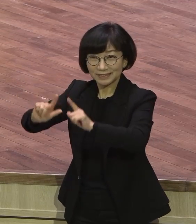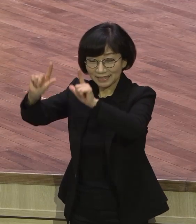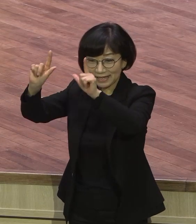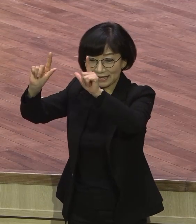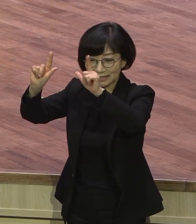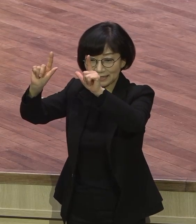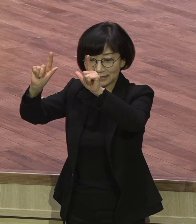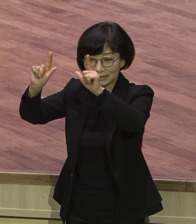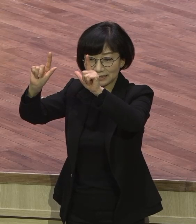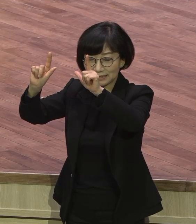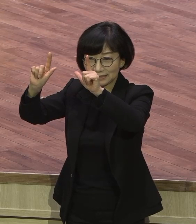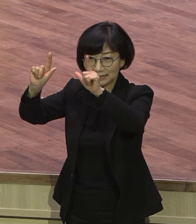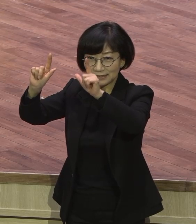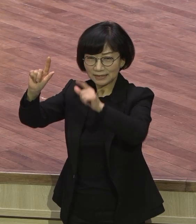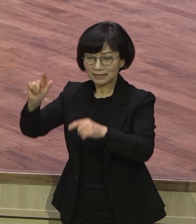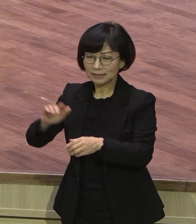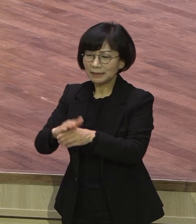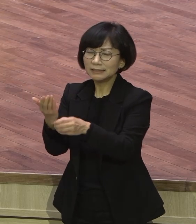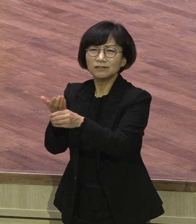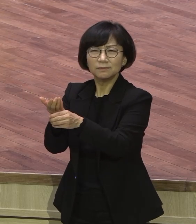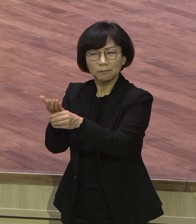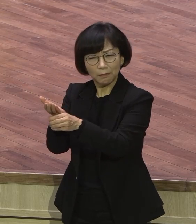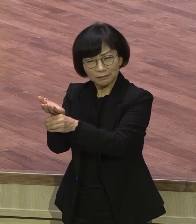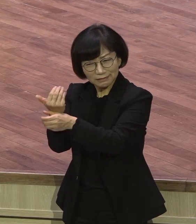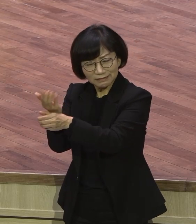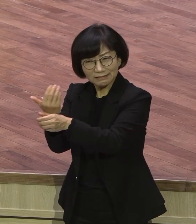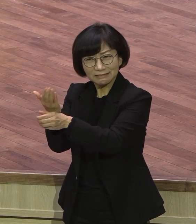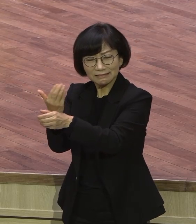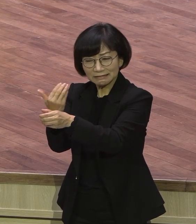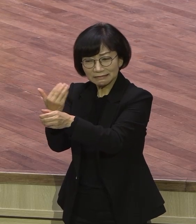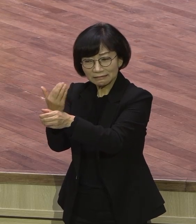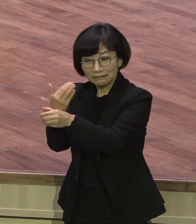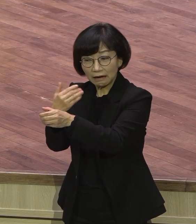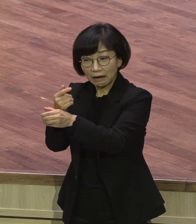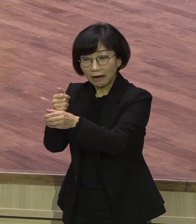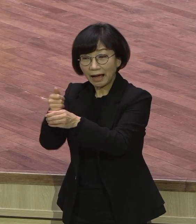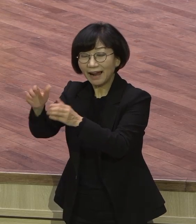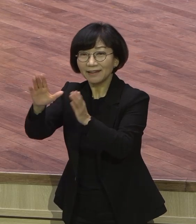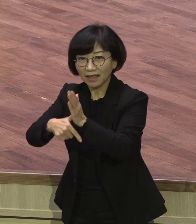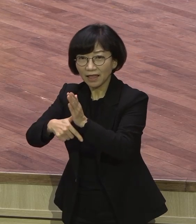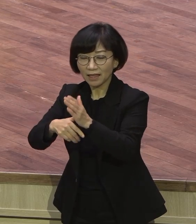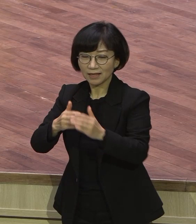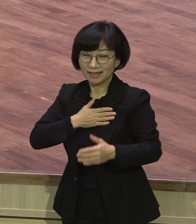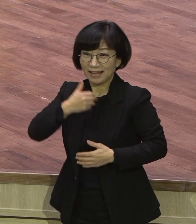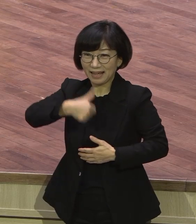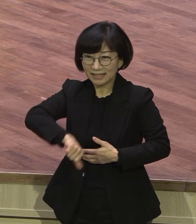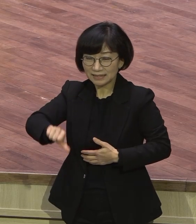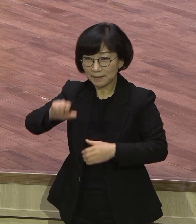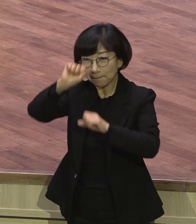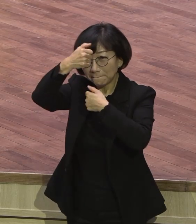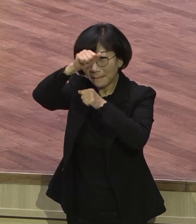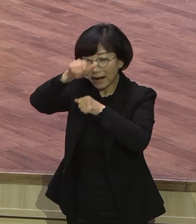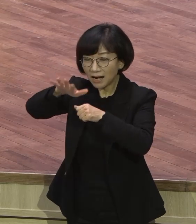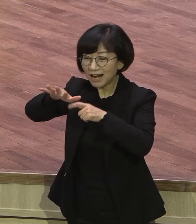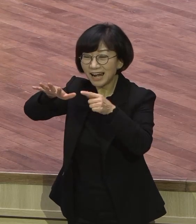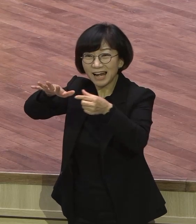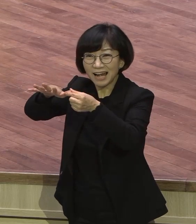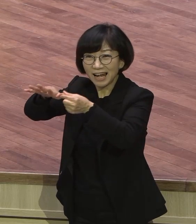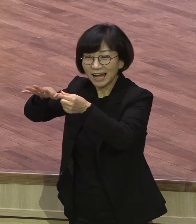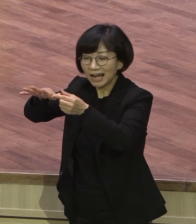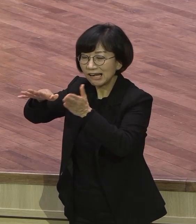있잖아요 그 파다 그 차 그 다리가 엄지 발가락이 탁 지나갔어요 엄지